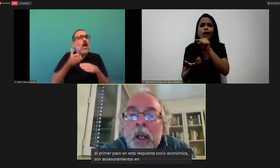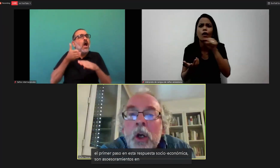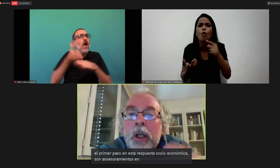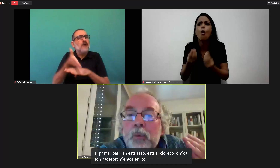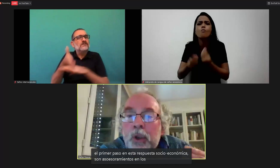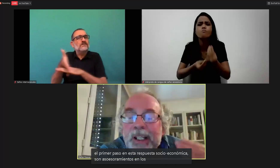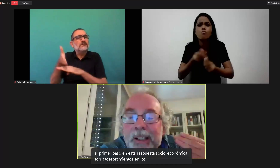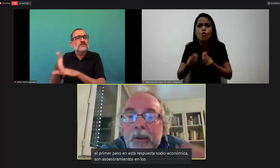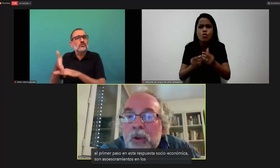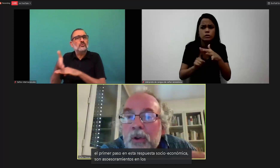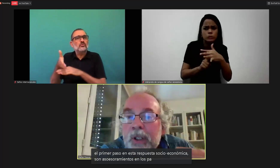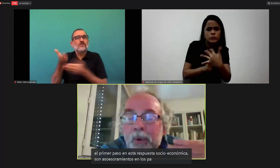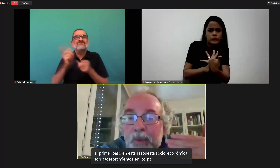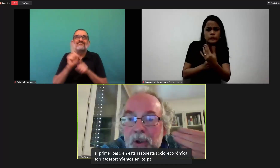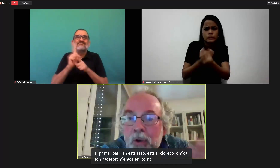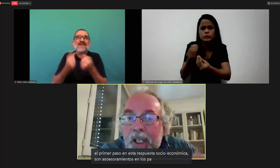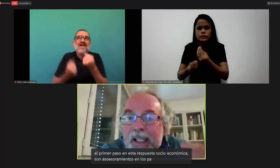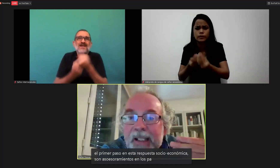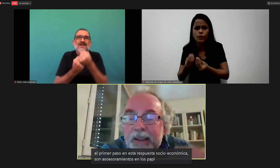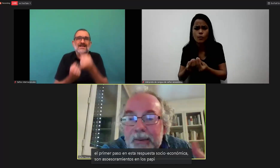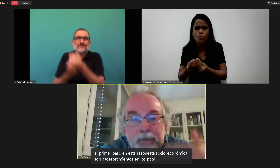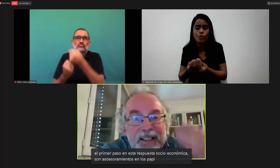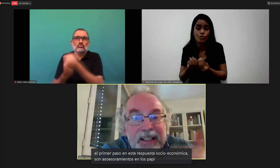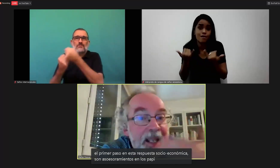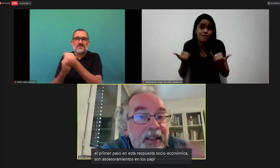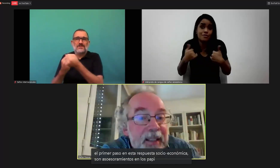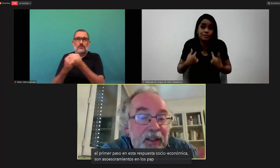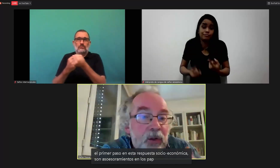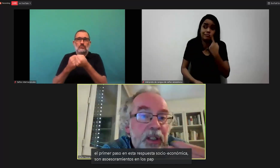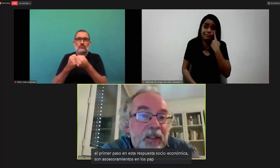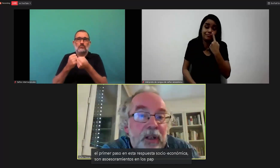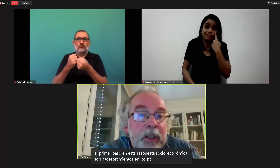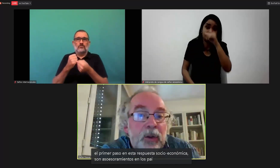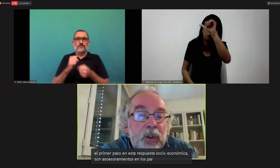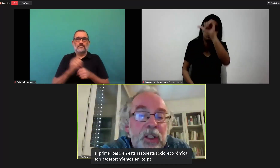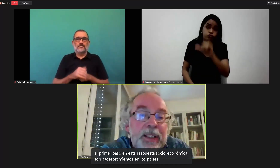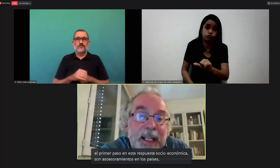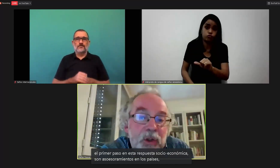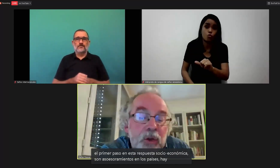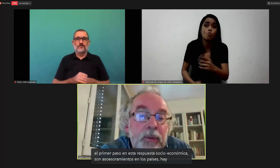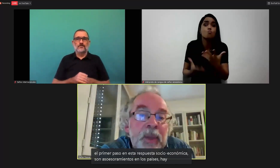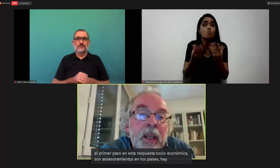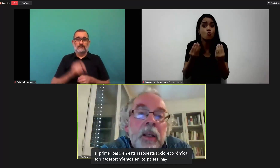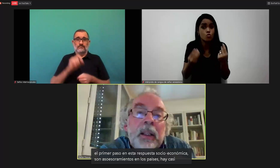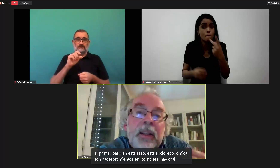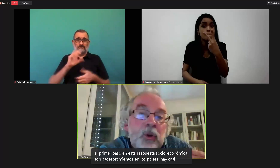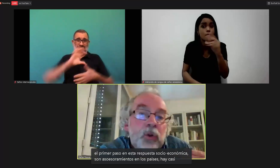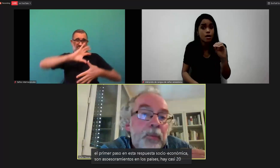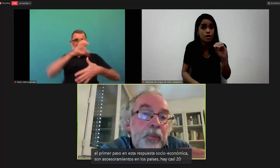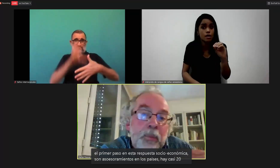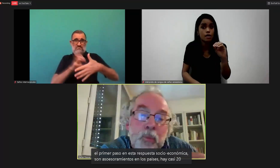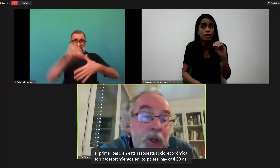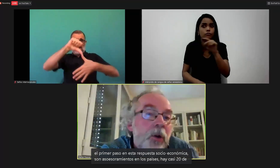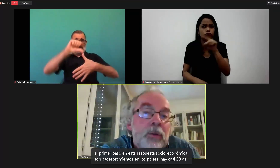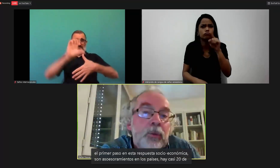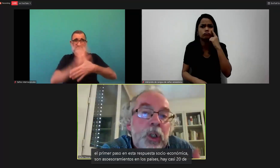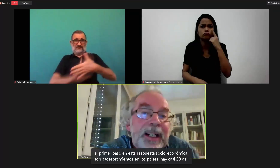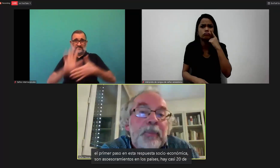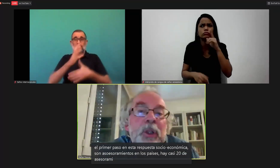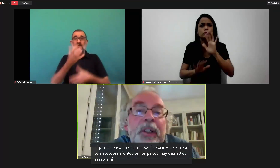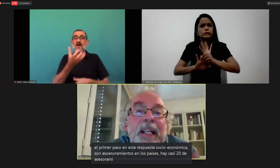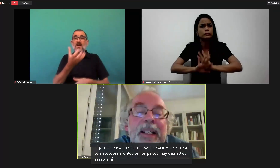situación. Bueno, en este momento hemos visto que haya casi 20 de esos asesoramientos se han hecho. Hicimos un